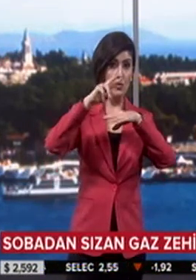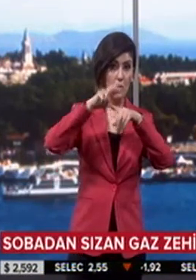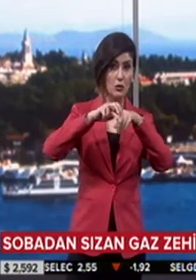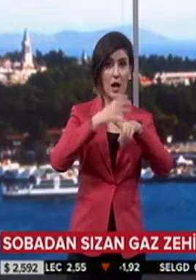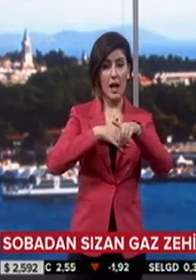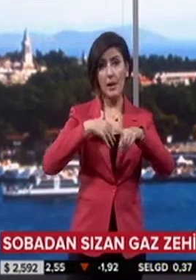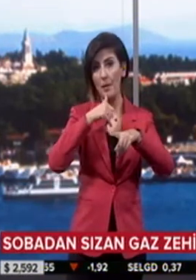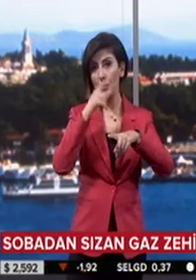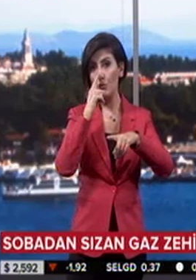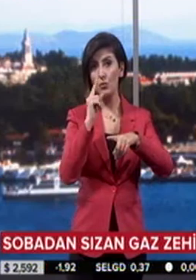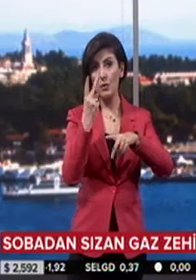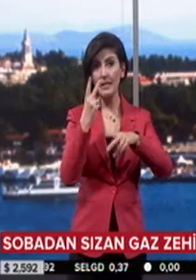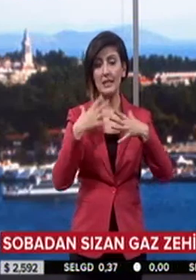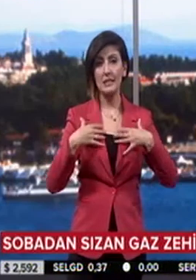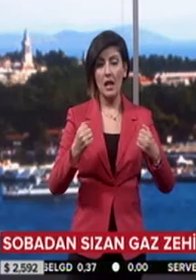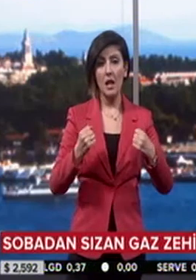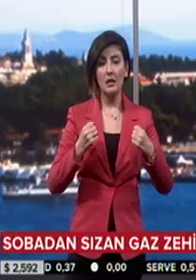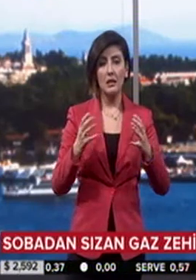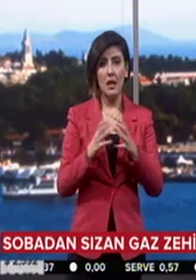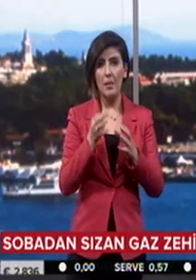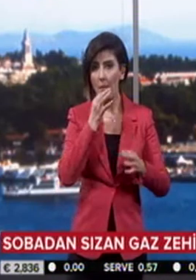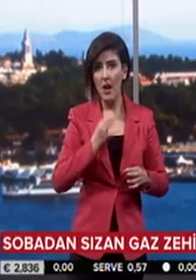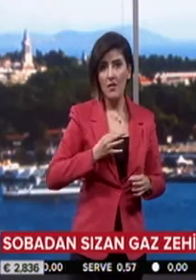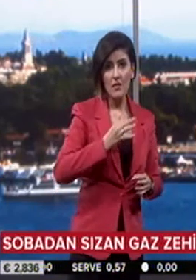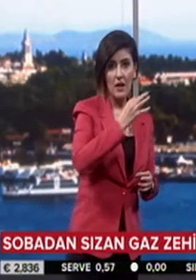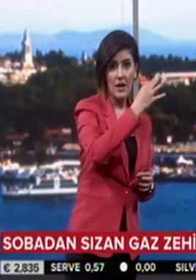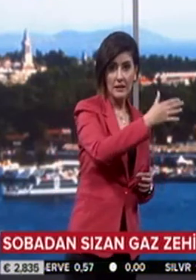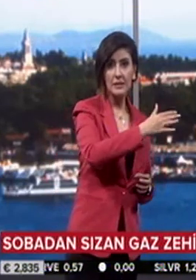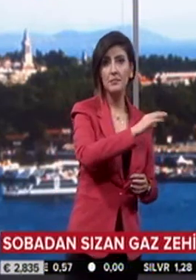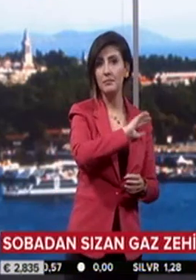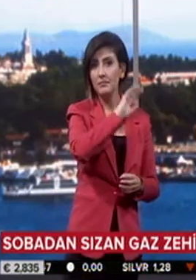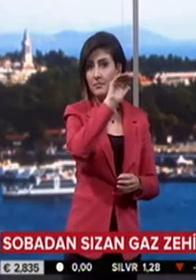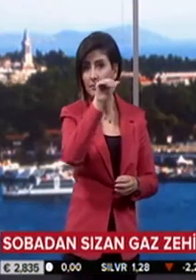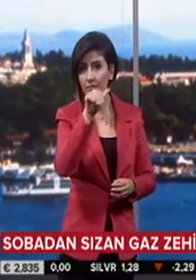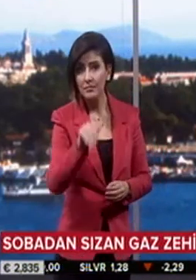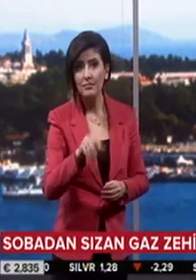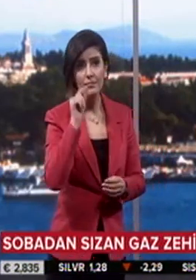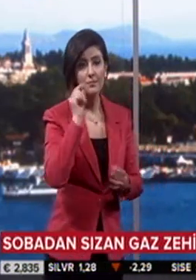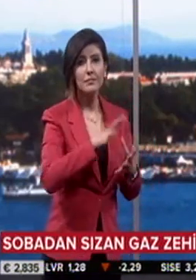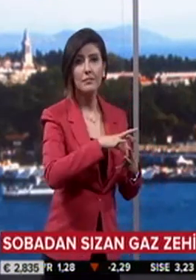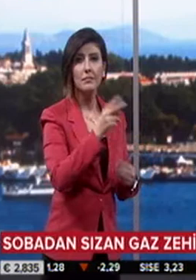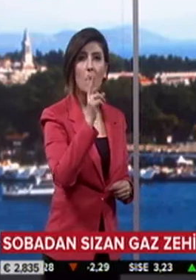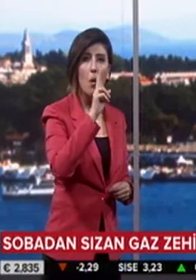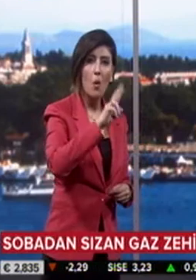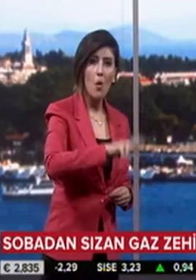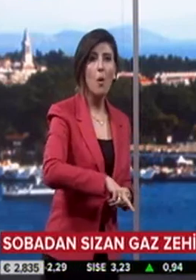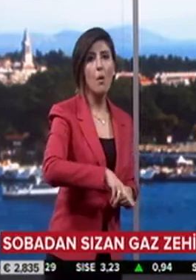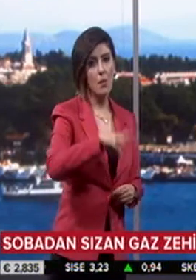ve babası 112 sağlık ekiplerine haber verdi. Olay yerine gelen sağlık ekibi Yunus Gökçe'nin hayatını